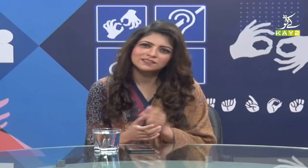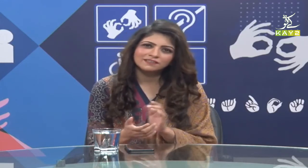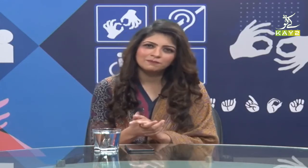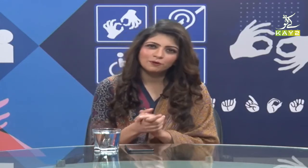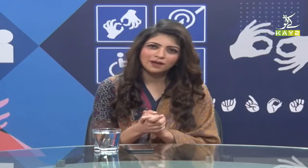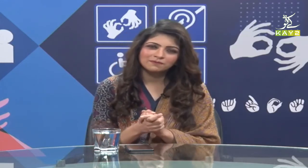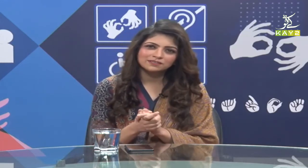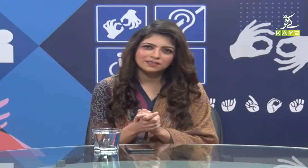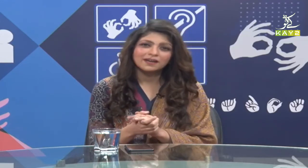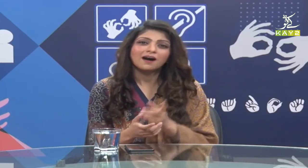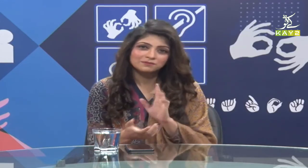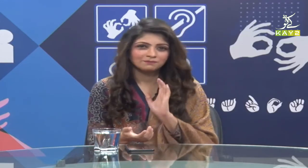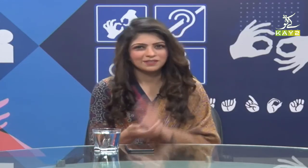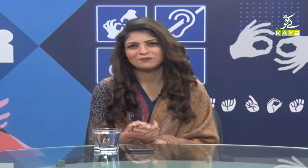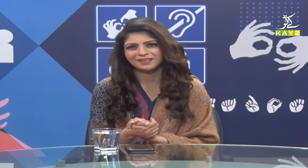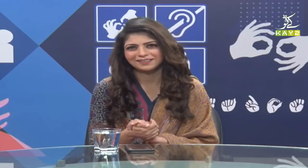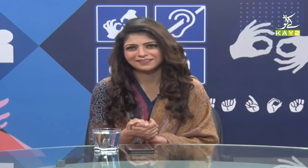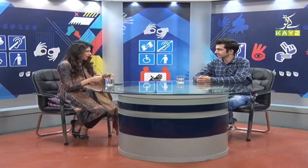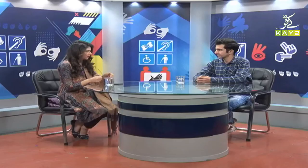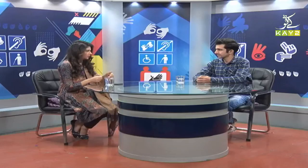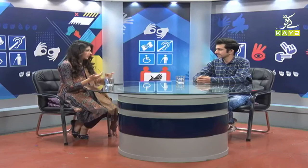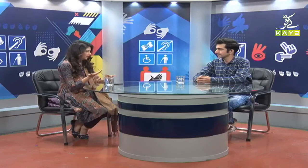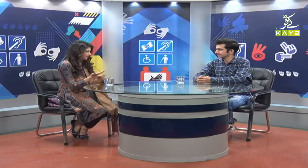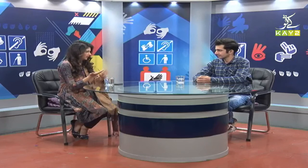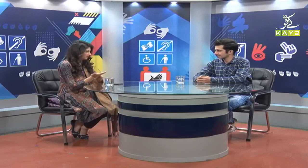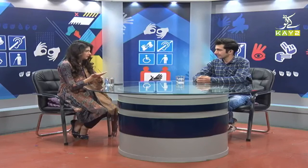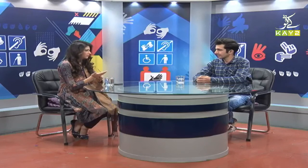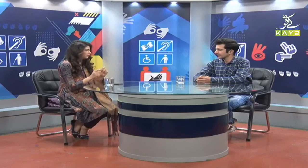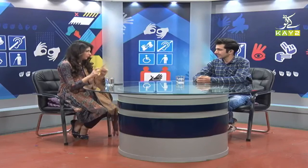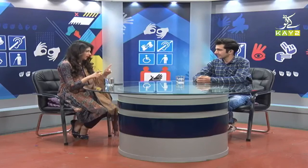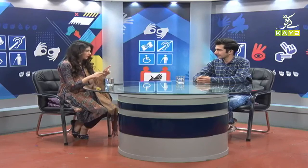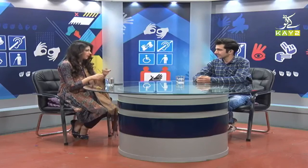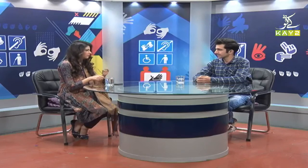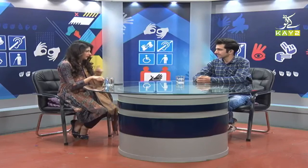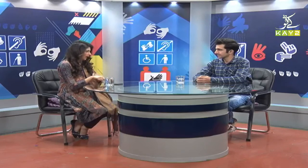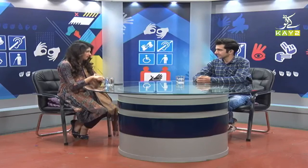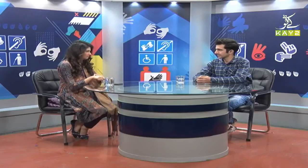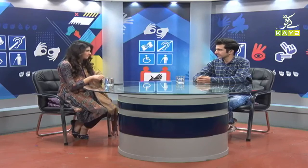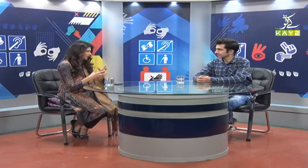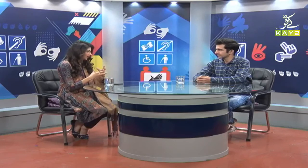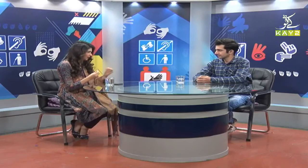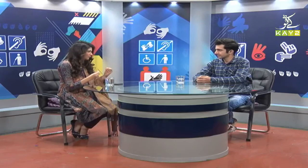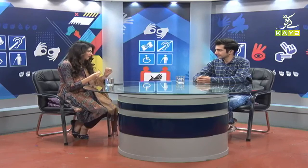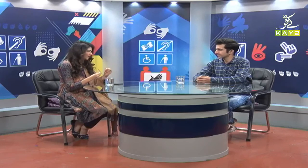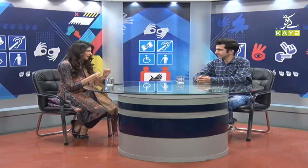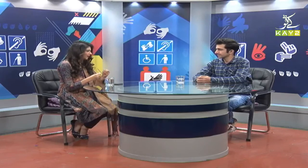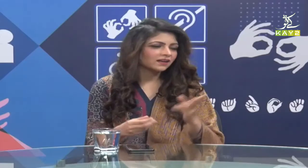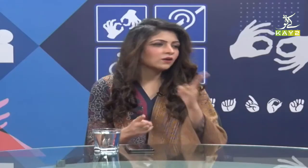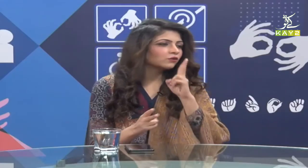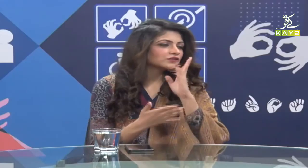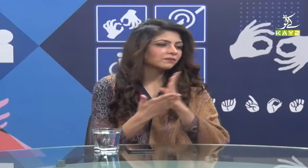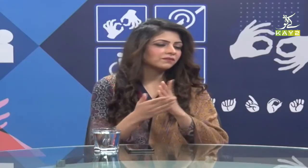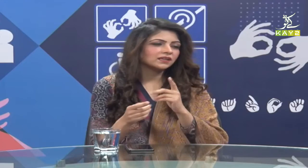जो इस टीवी प्रोग्राम के ज़रिए आप सब भी इंजॉय करेंगे। आज का ये टीवी प्रोग्राम अब टाइम ख़त्म हुआ जा रहा